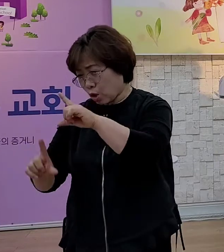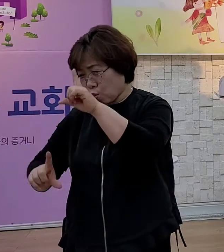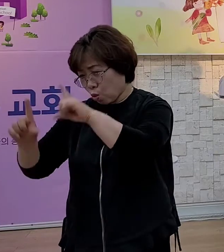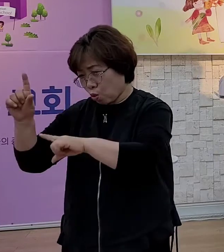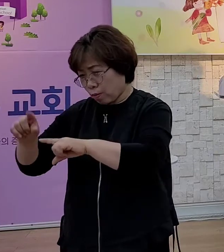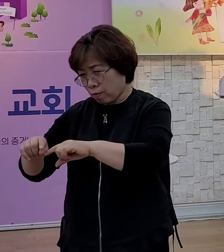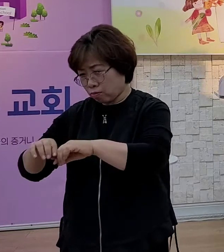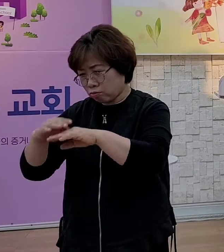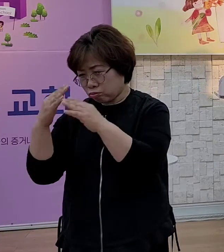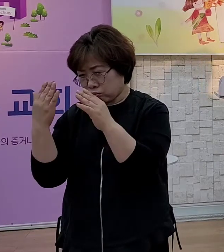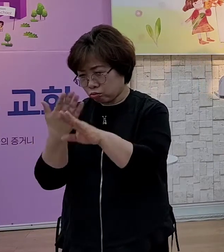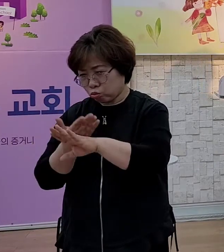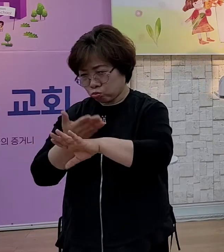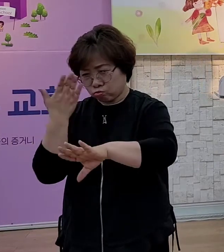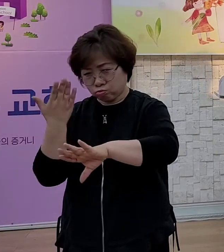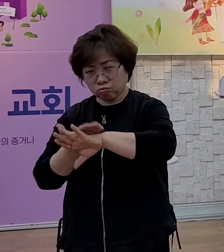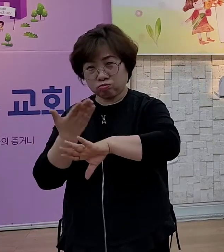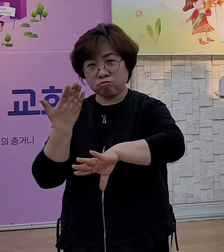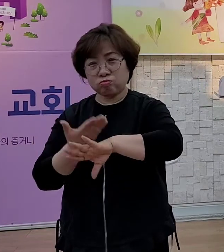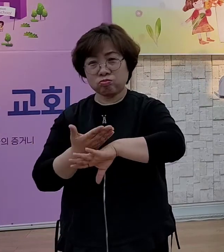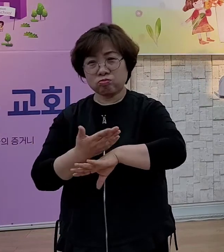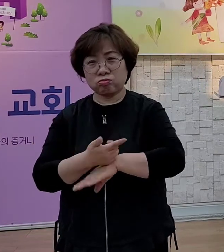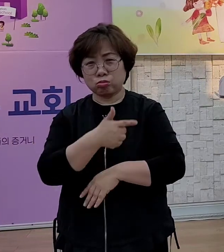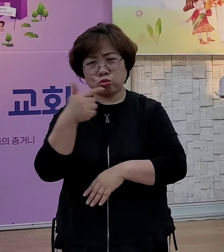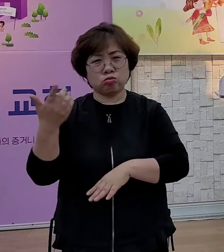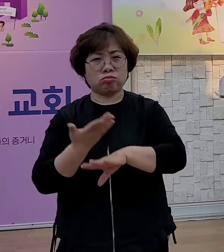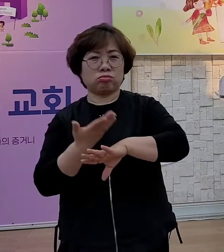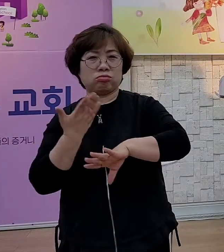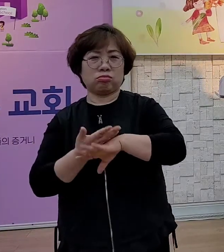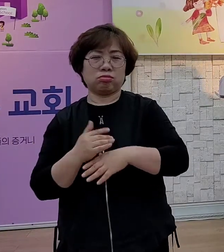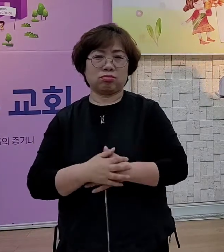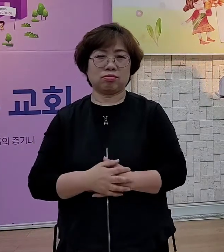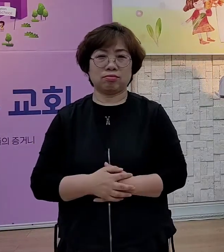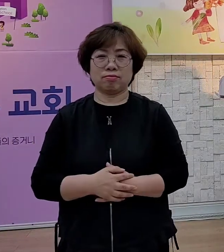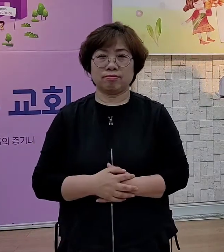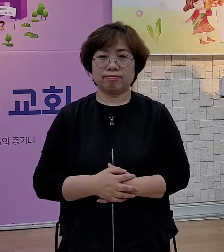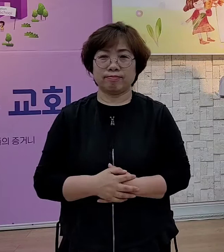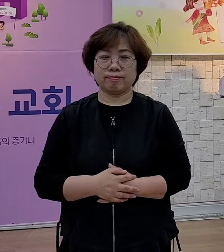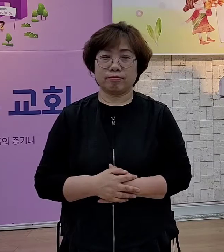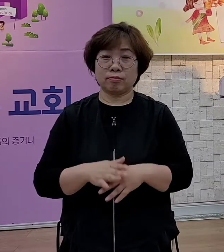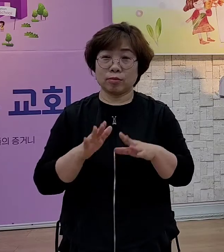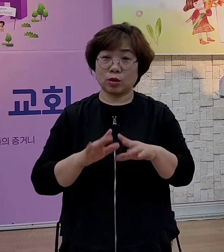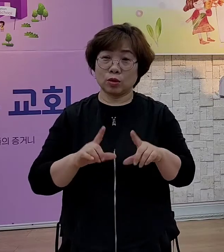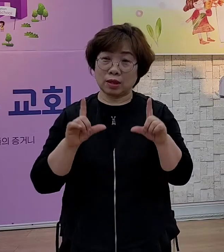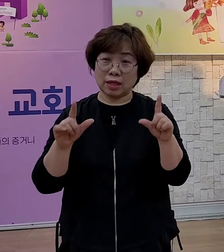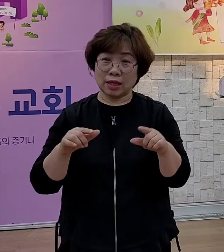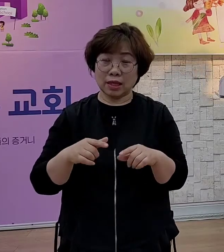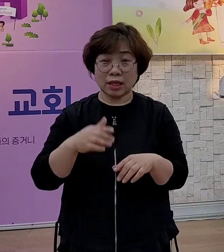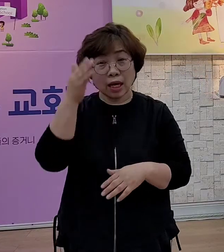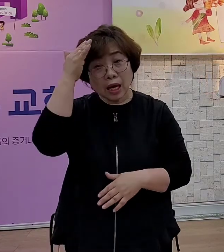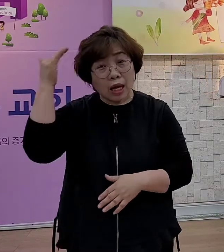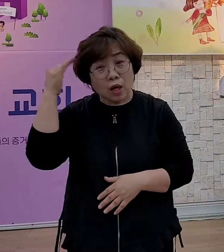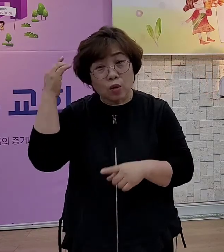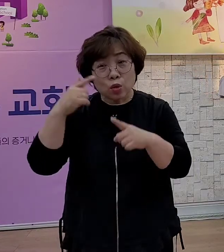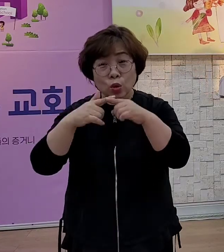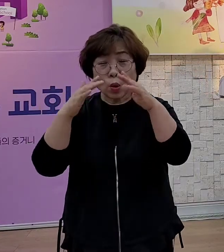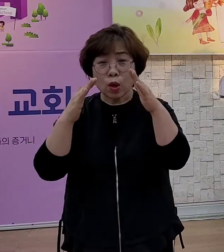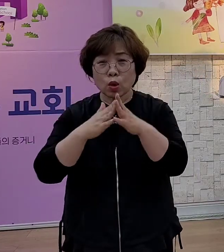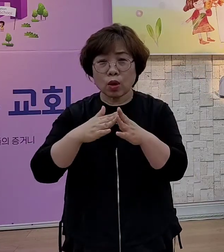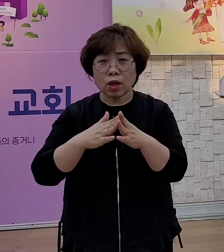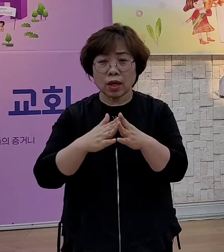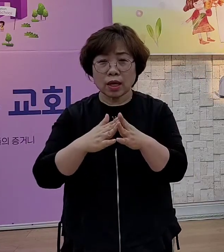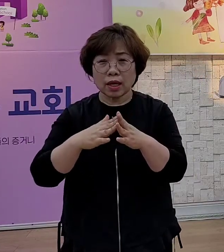딴판이다. 이게 우리 삶의 현실입니다. 오늘날 우리 한국교회가 세상에서 바로